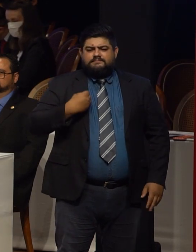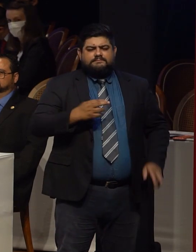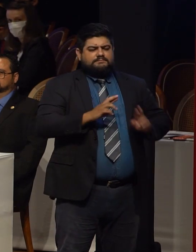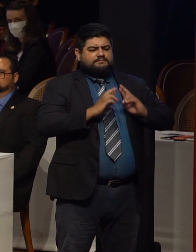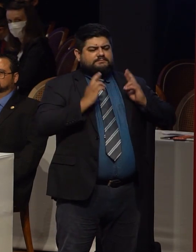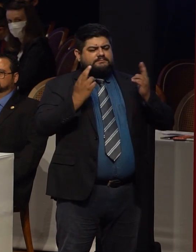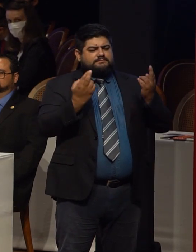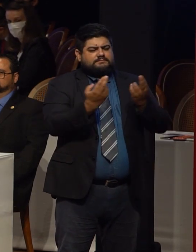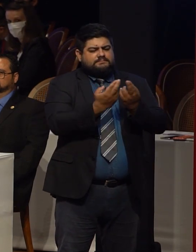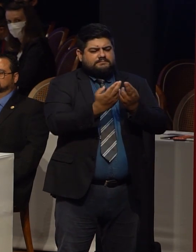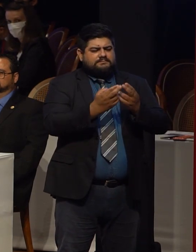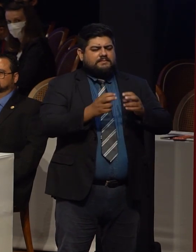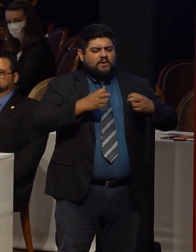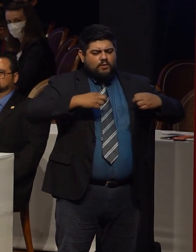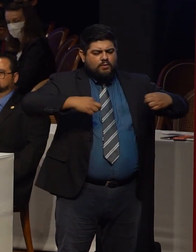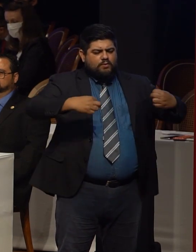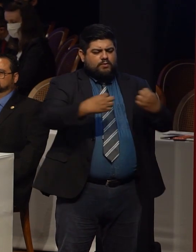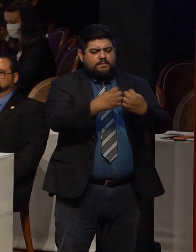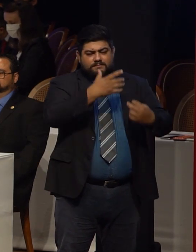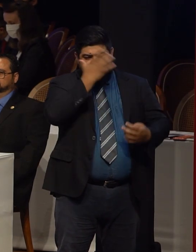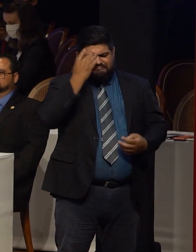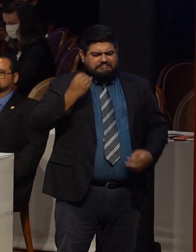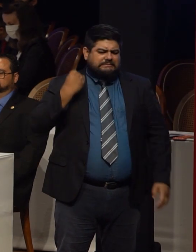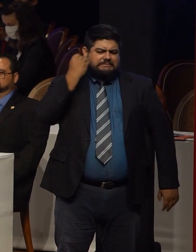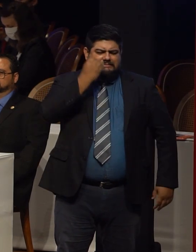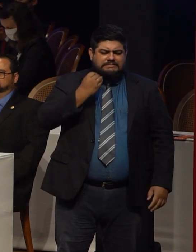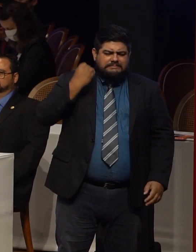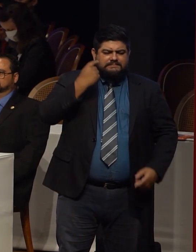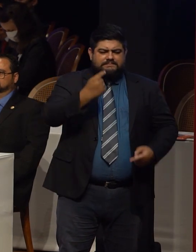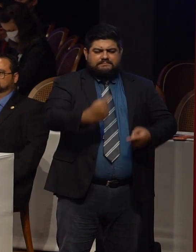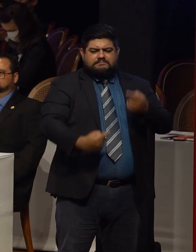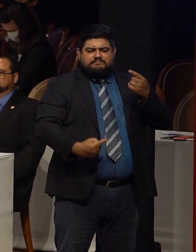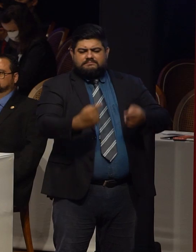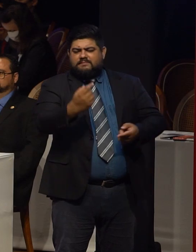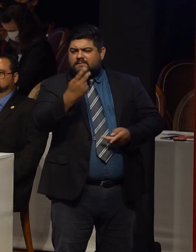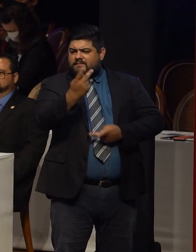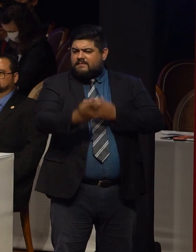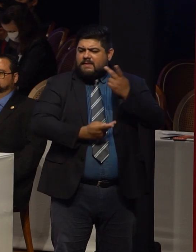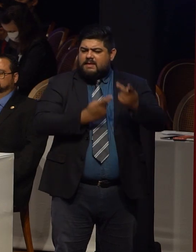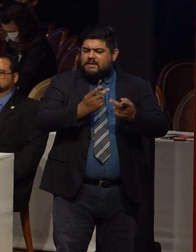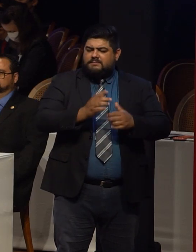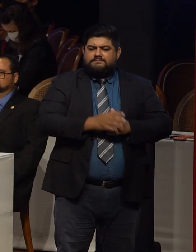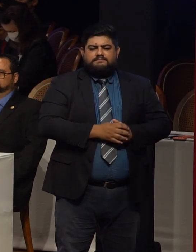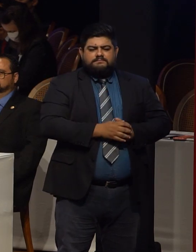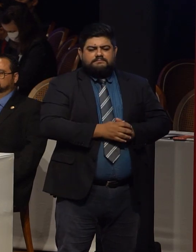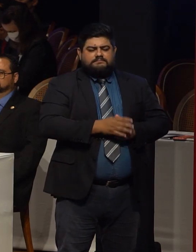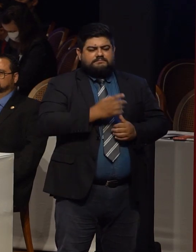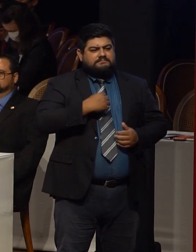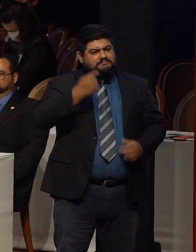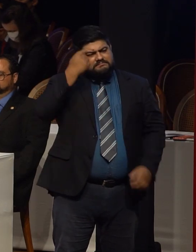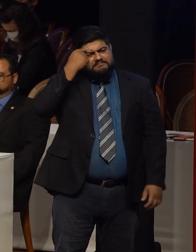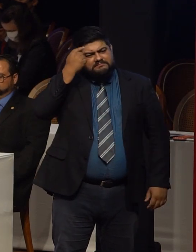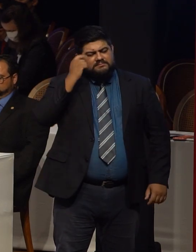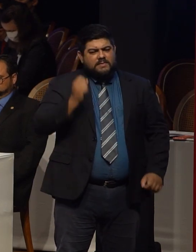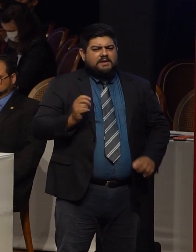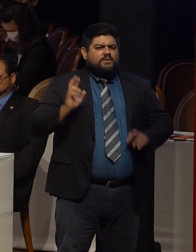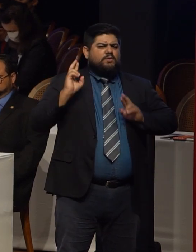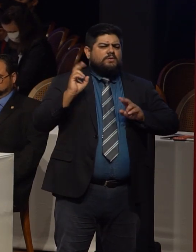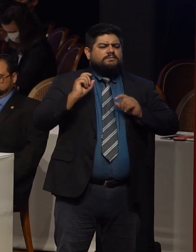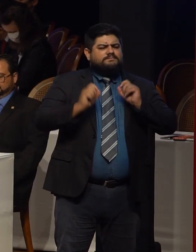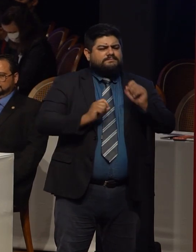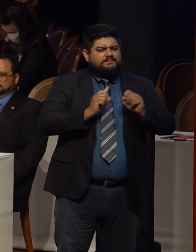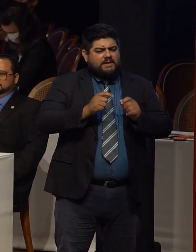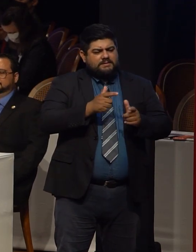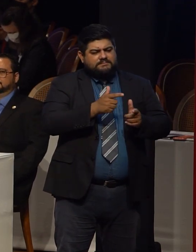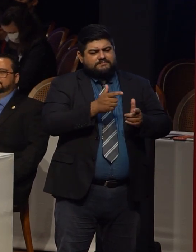roda de pessoas com muita experiência política e falaram assim, na minha mente, a minha expectativa é que o nosso